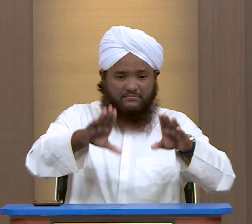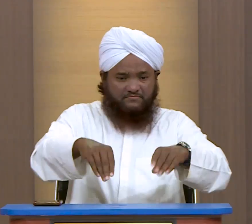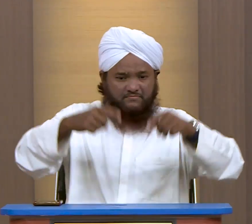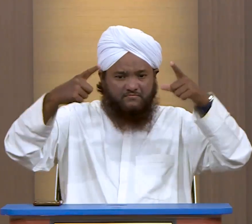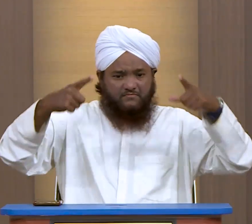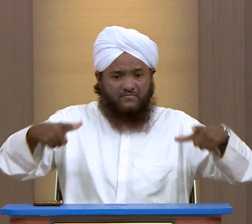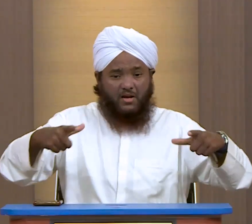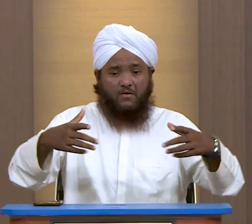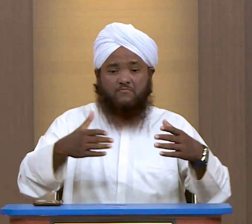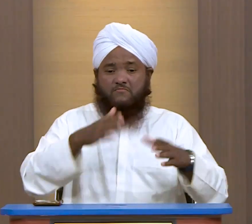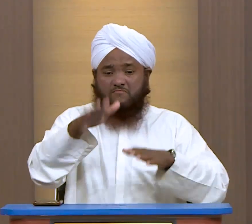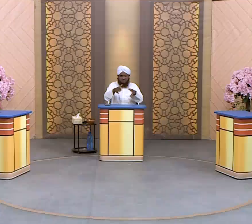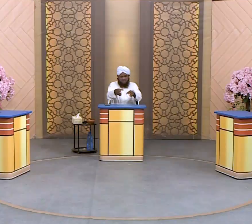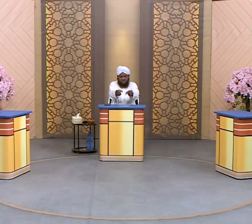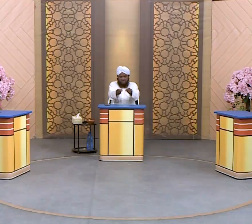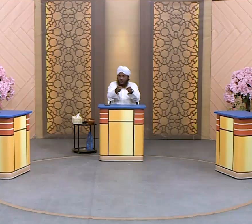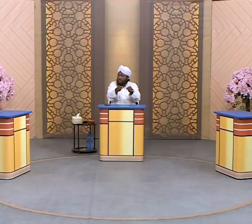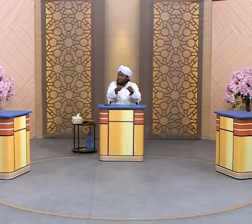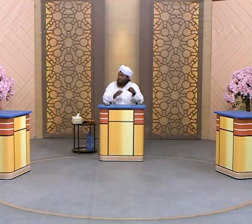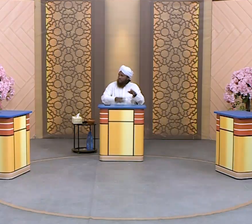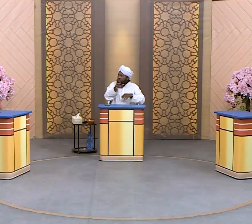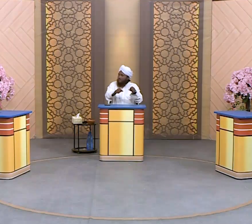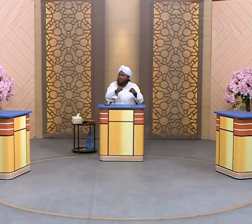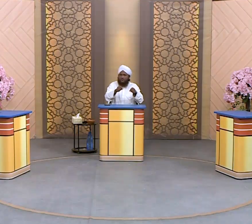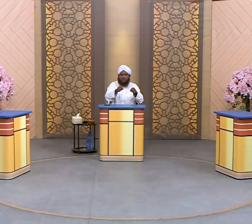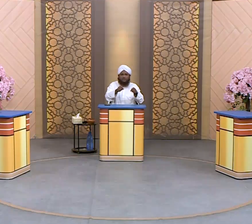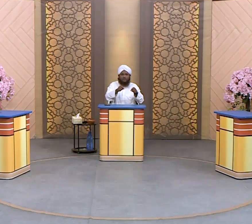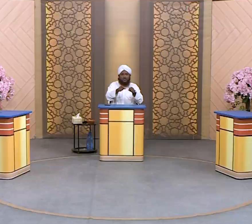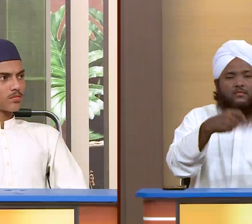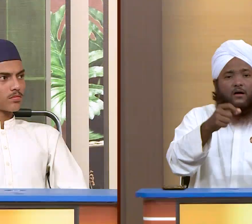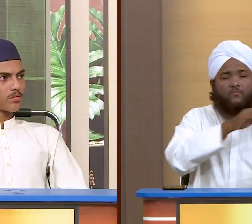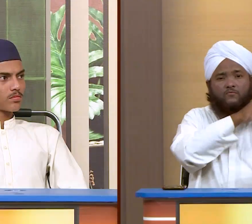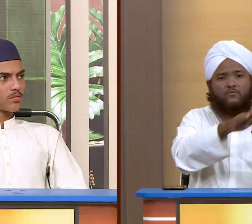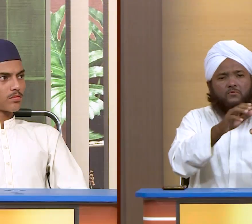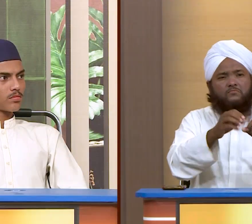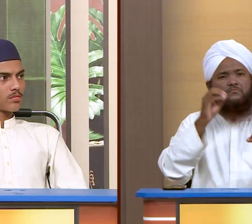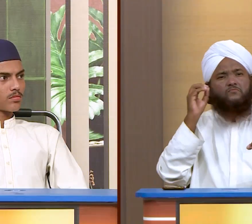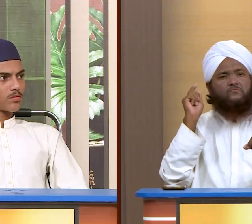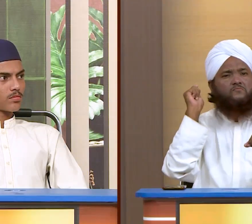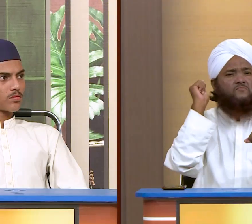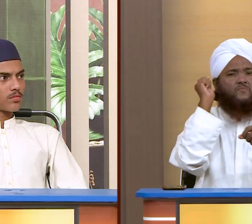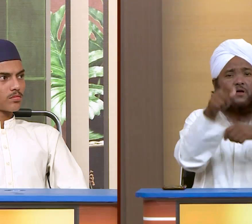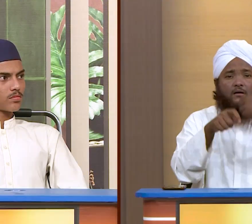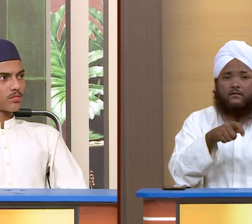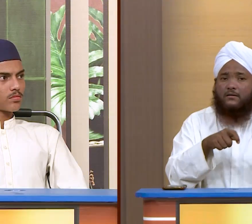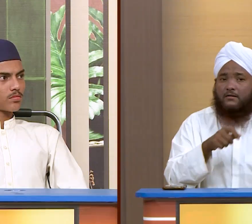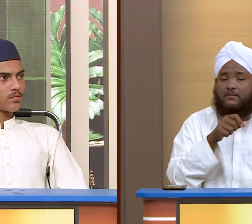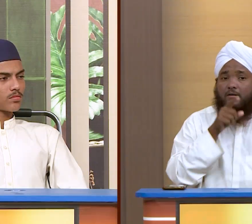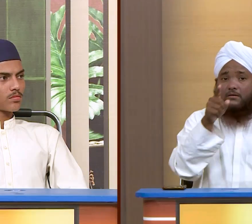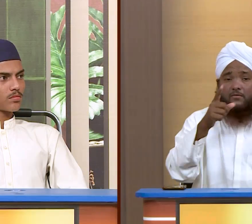کسان کے پاؤں پکڑ لیے۔ کلہاڑی ہاتھ سے چھوٹ کر دور جا پڑی اور ماں گھبرا کر چلاتی ہوئی گاؤں کی طرف بھاگ